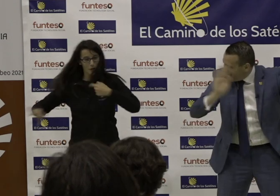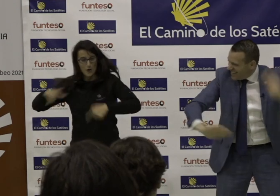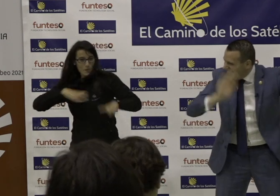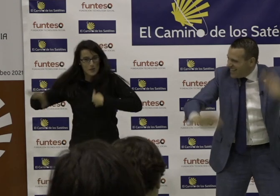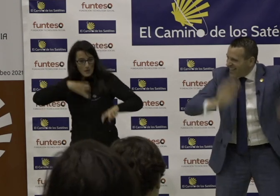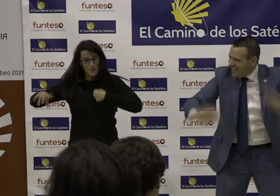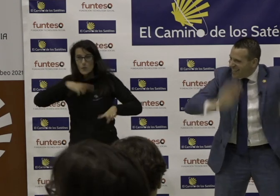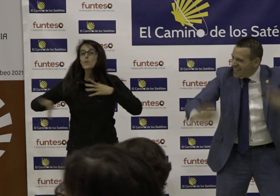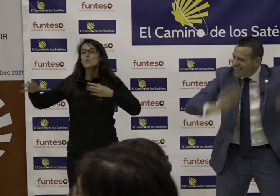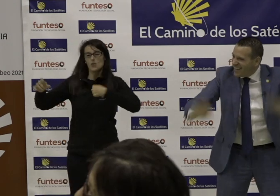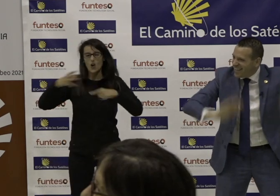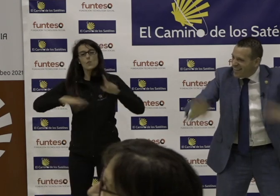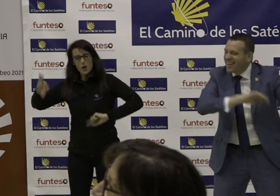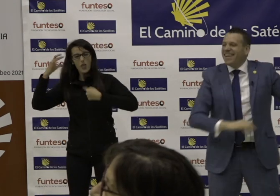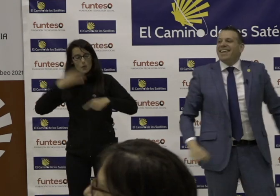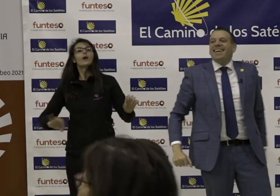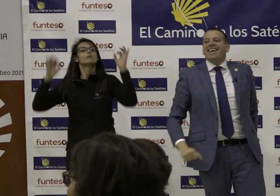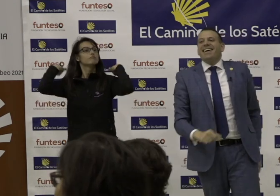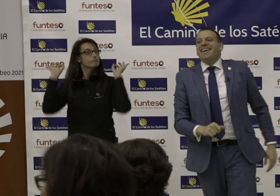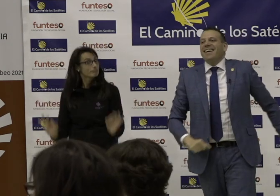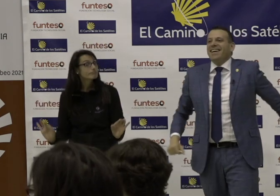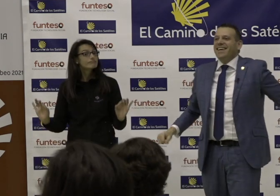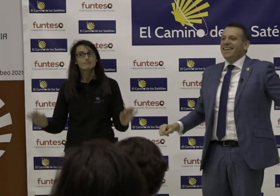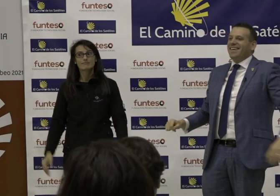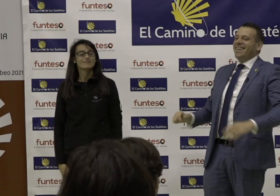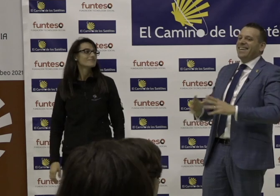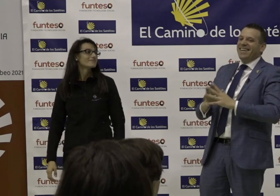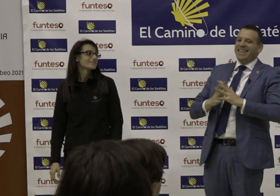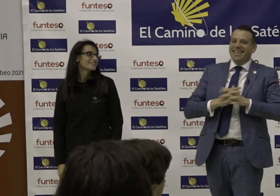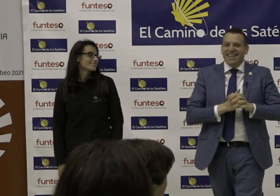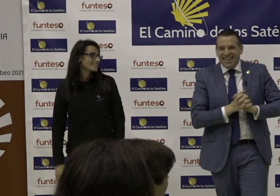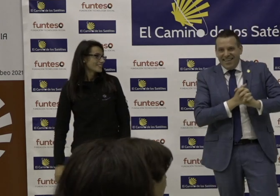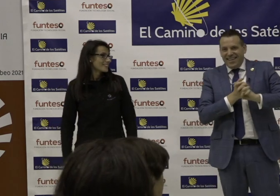Puedo. Puedo. Puedo. Puedo. Puedo. Puedo. Puedo. Puedo.